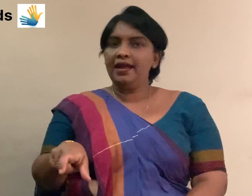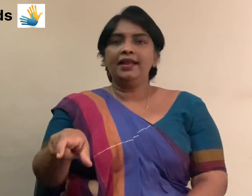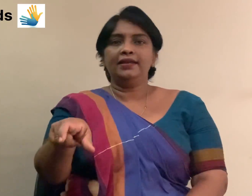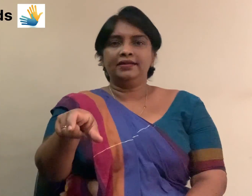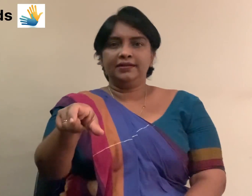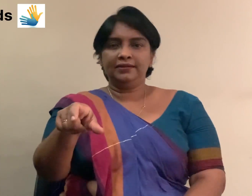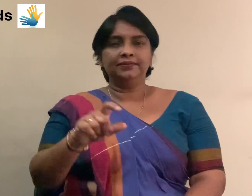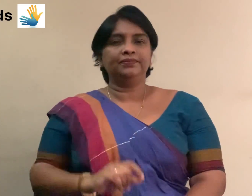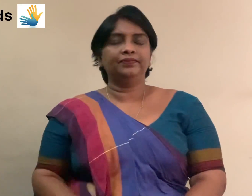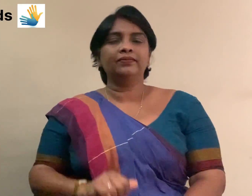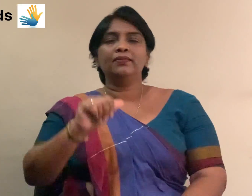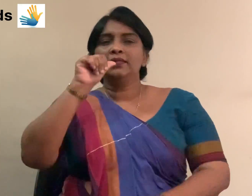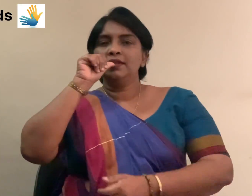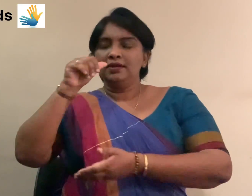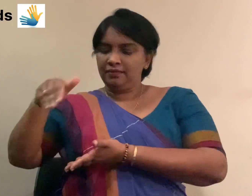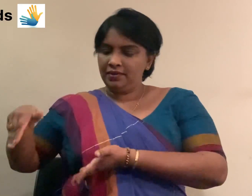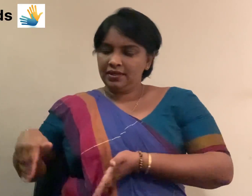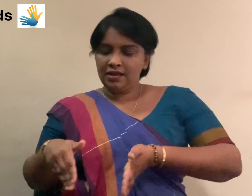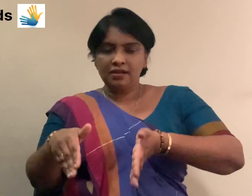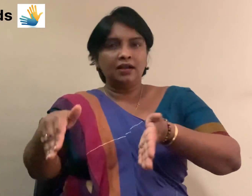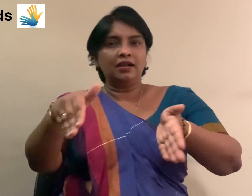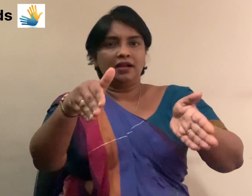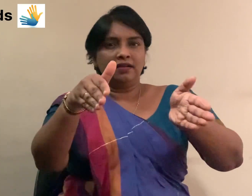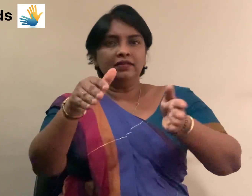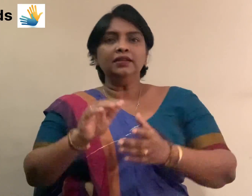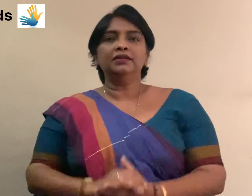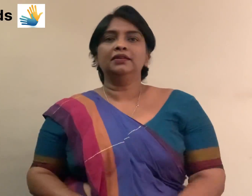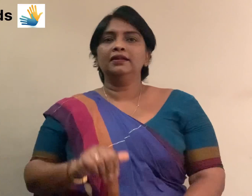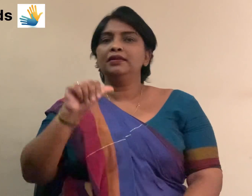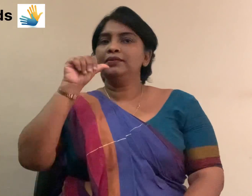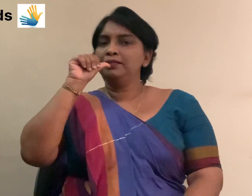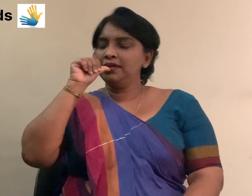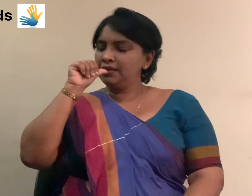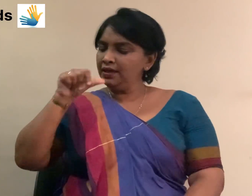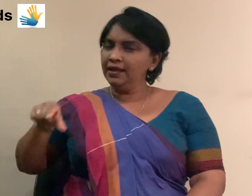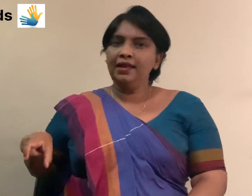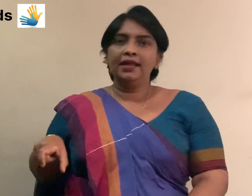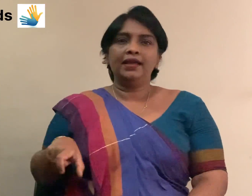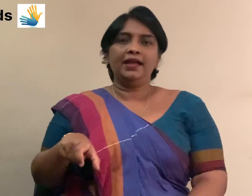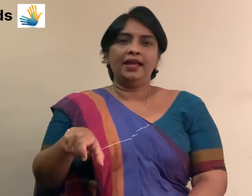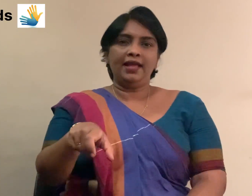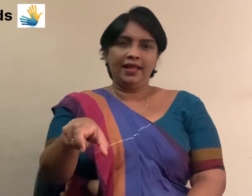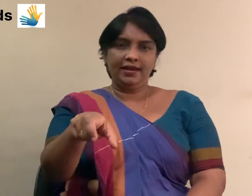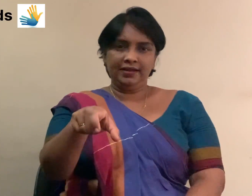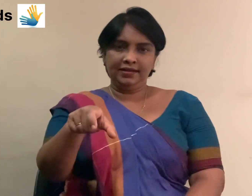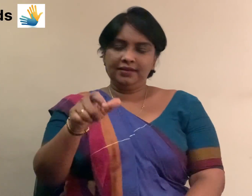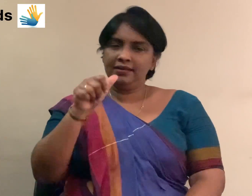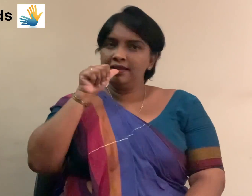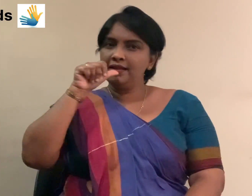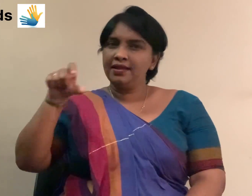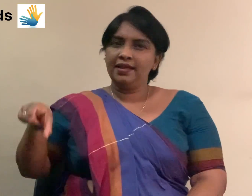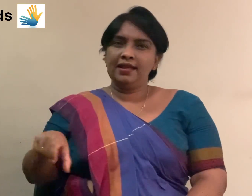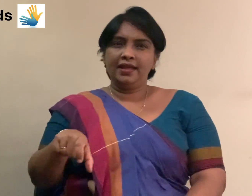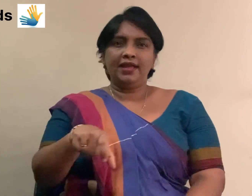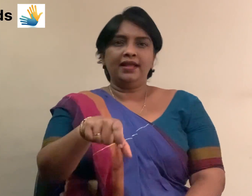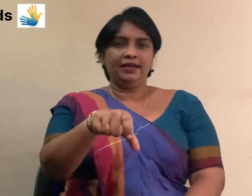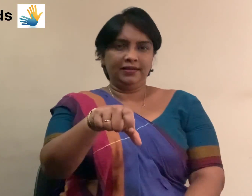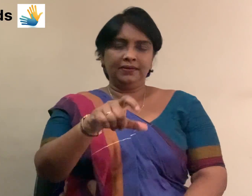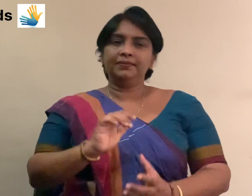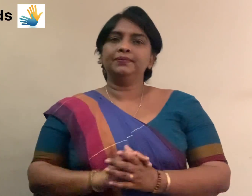ඇල. මේක ගංගාව, මේක ඇල. ඇල.